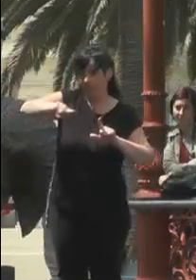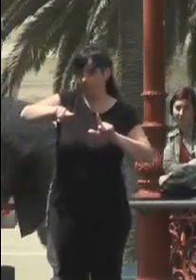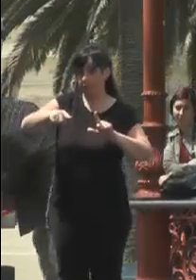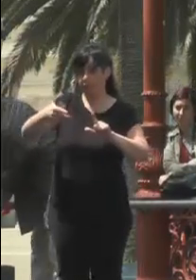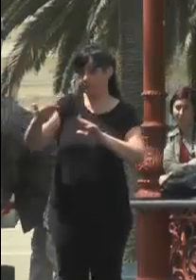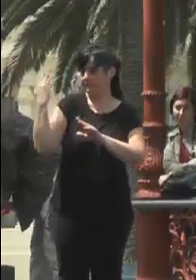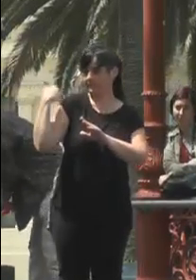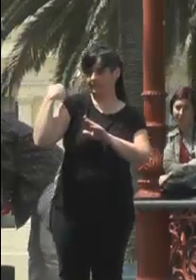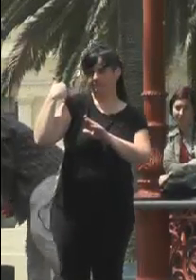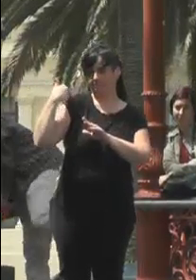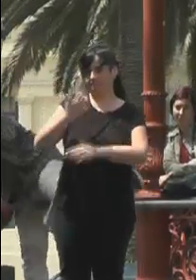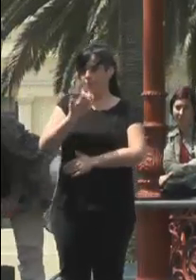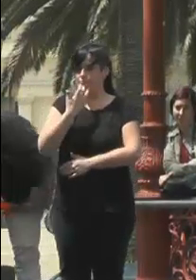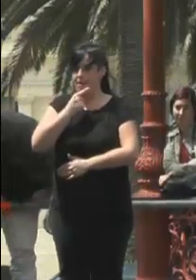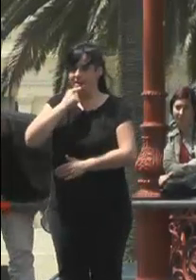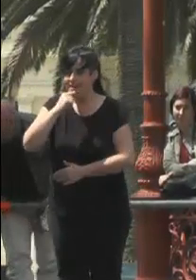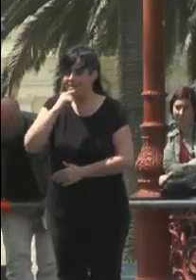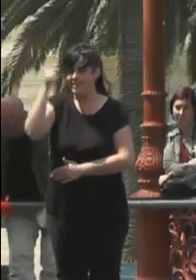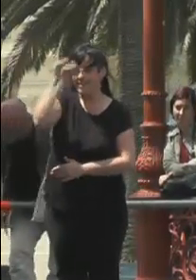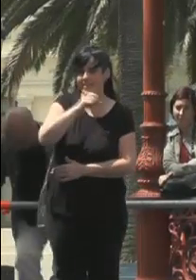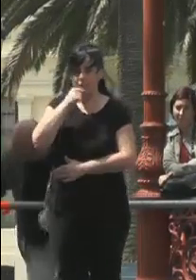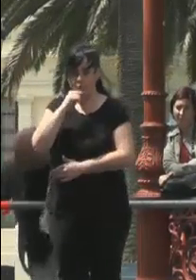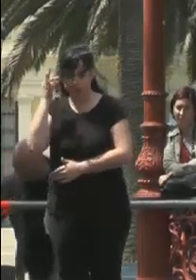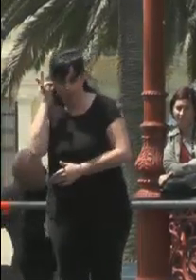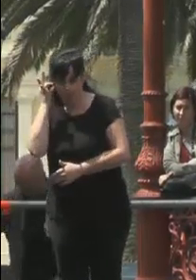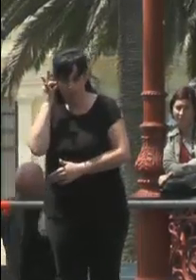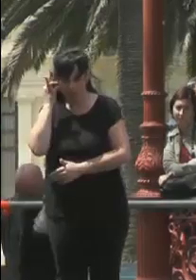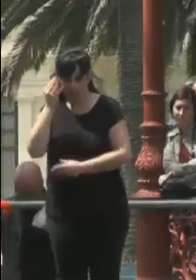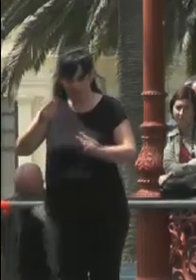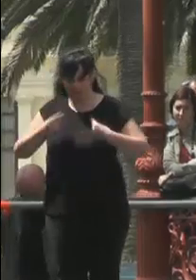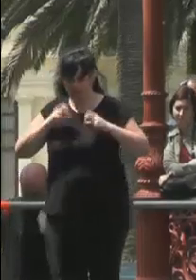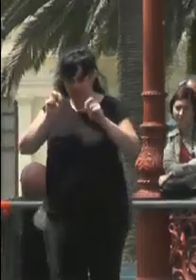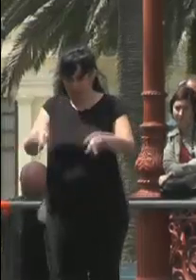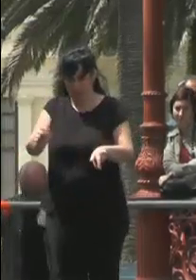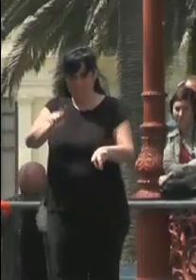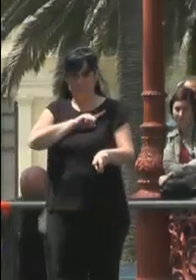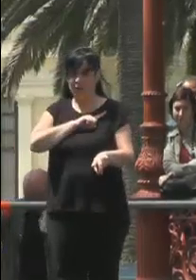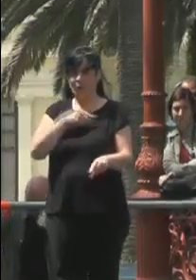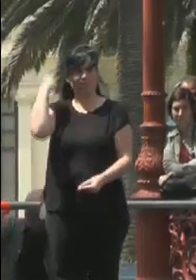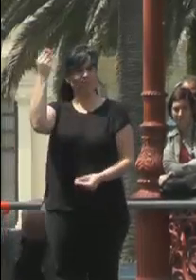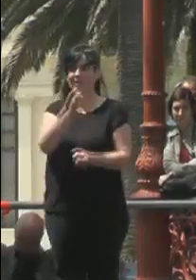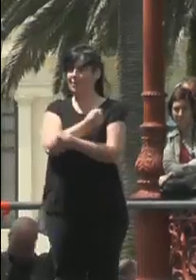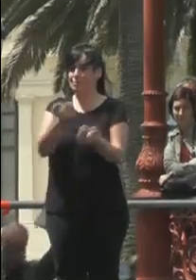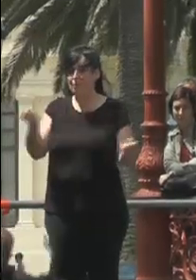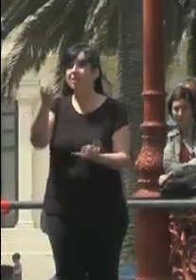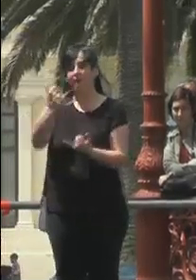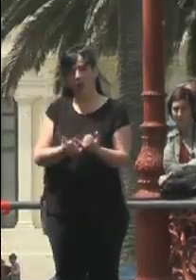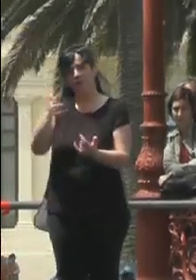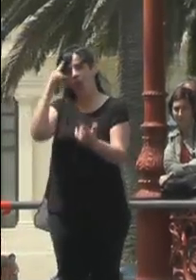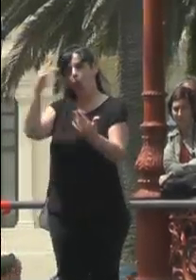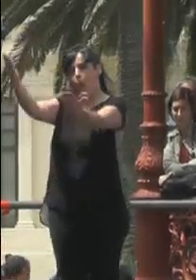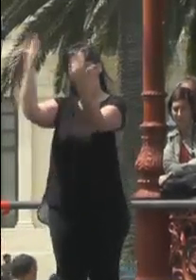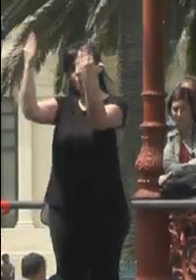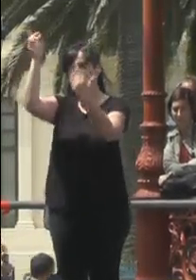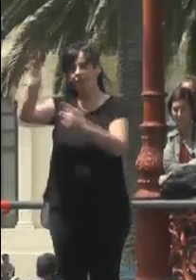pensou que os seus netos e as súas netas iban vivir peor que eles. Van por eses avós, por esas aboas que o